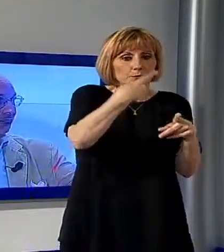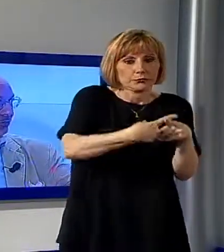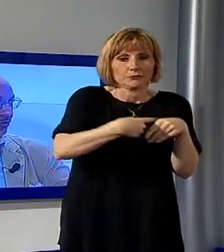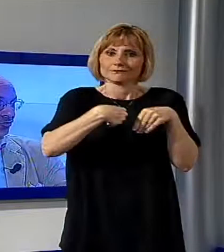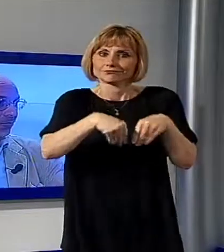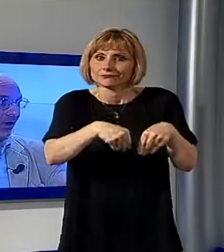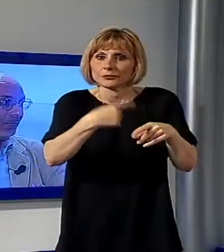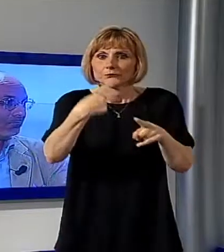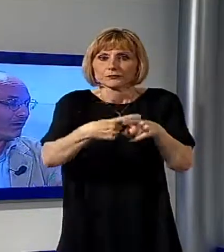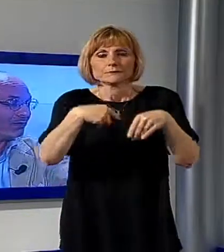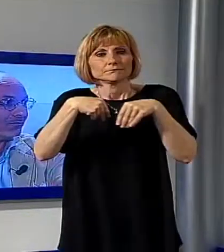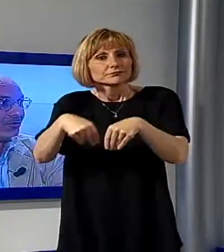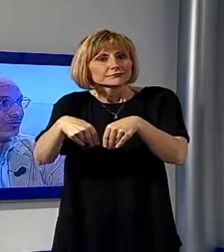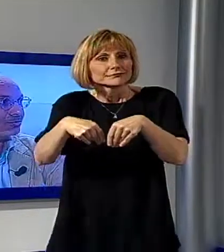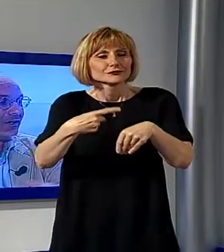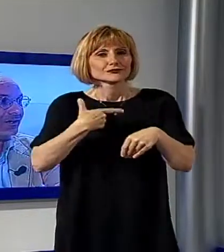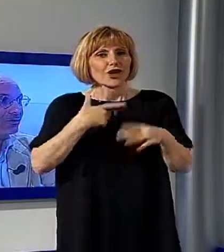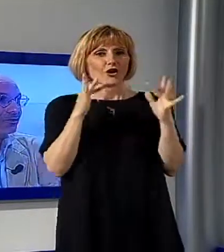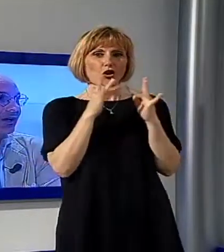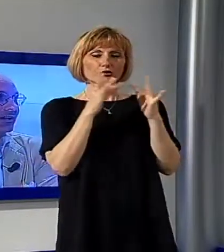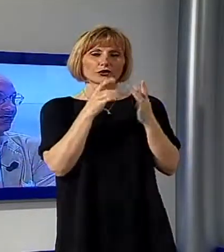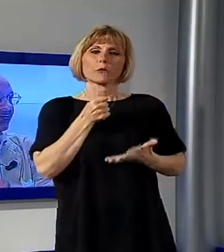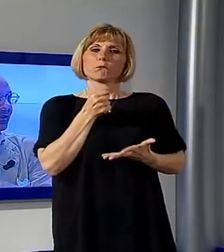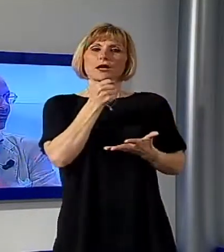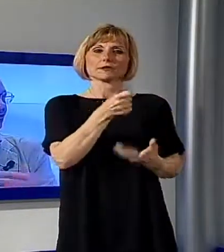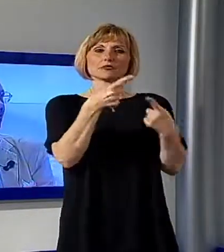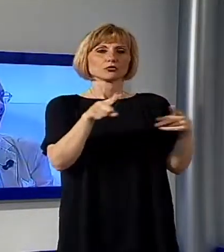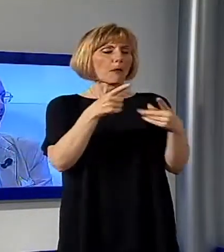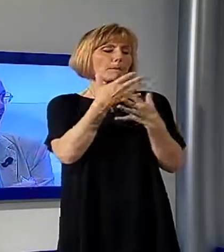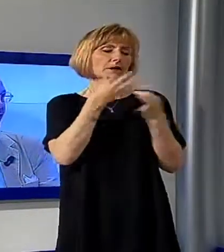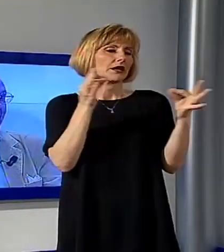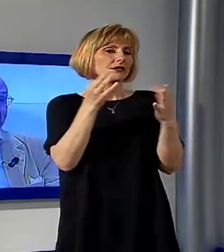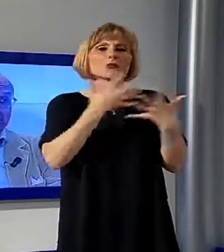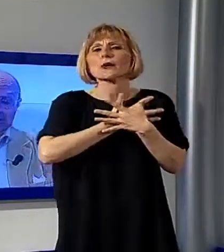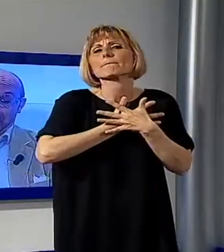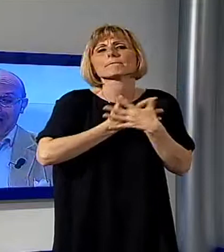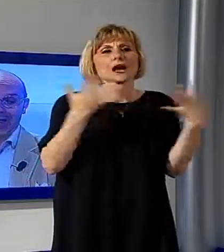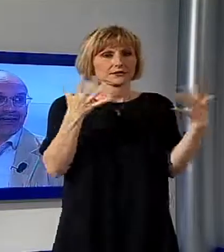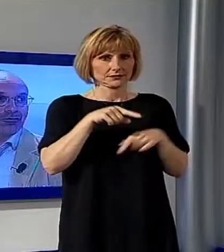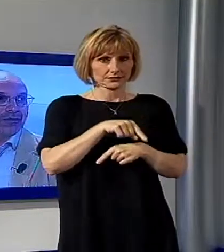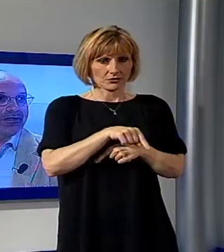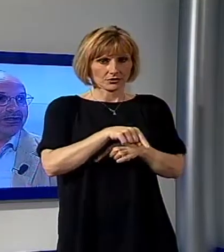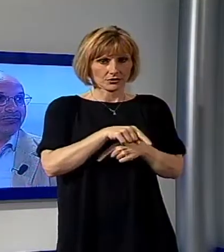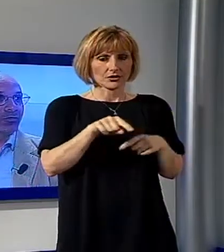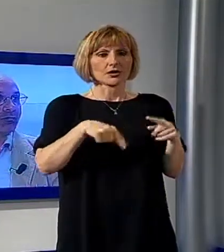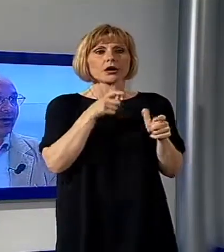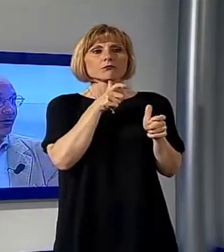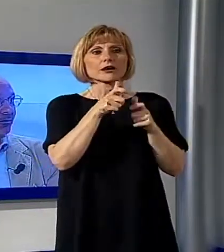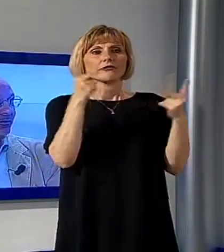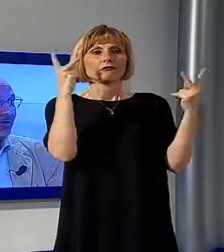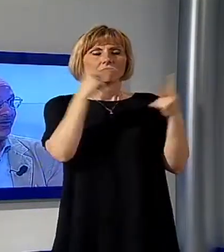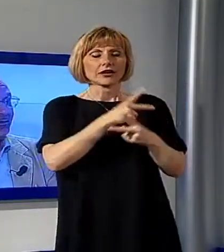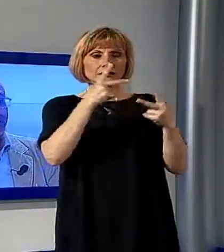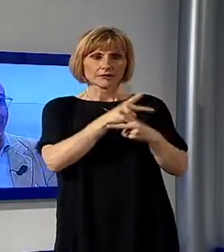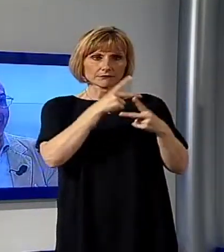facilitare l'approccio a un patrimonio musicale, culturale infinito, sterminato, capolavori che parlano veramente più che mai